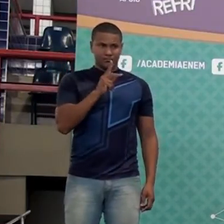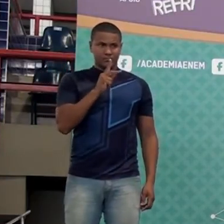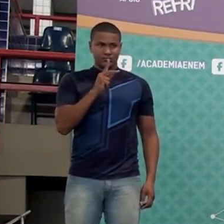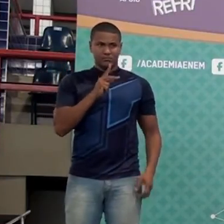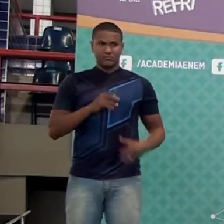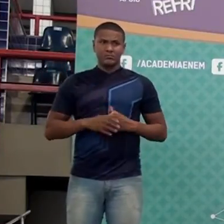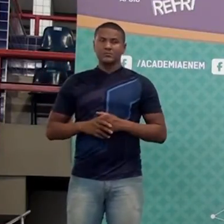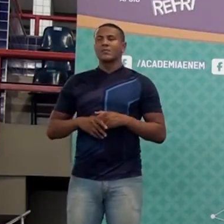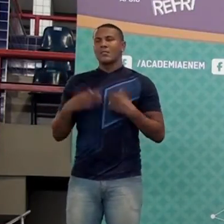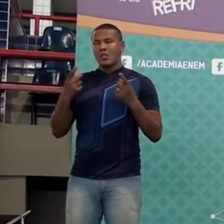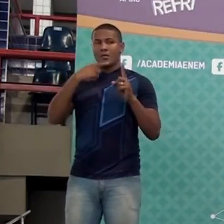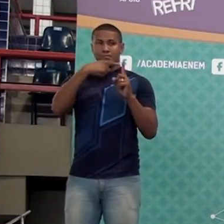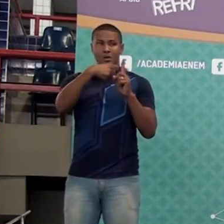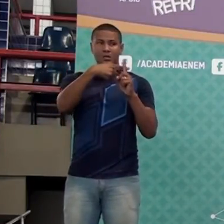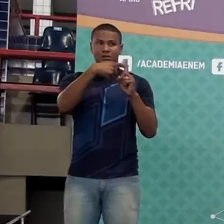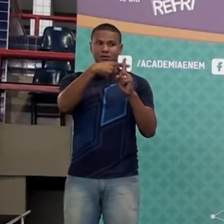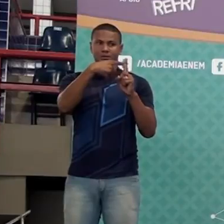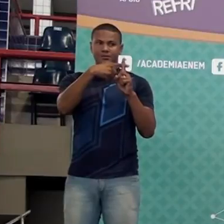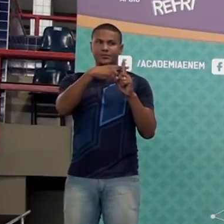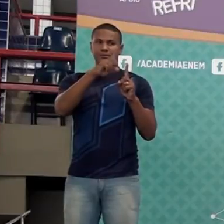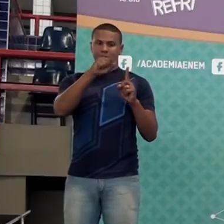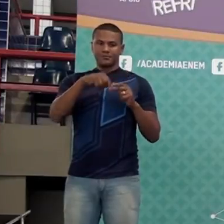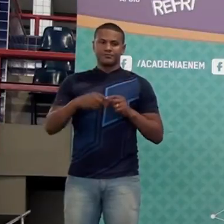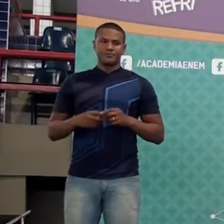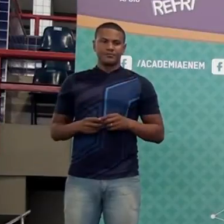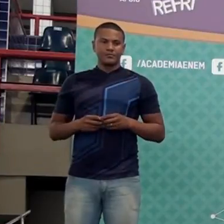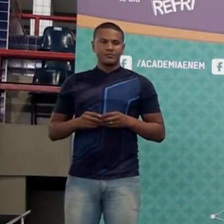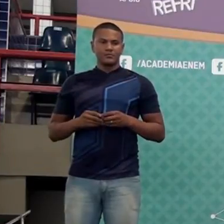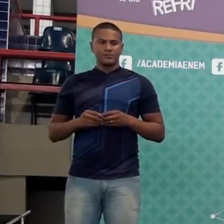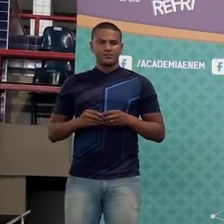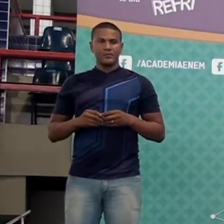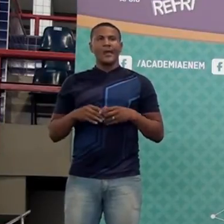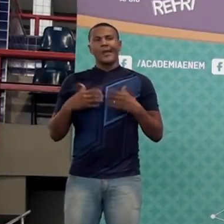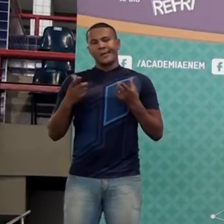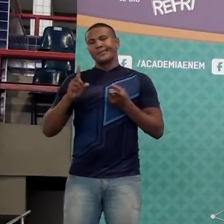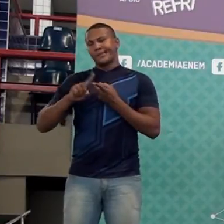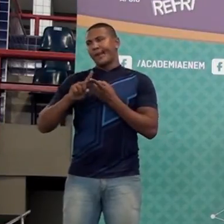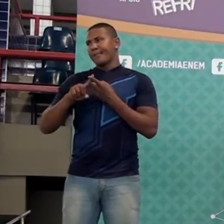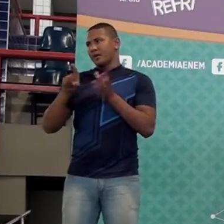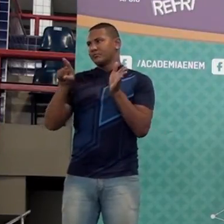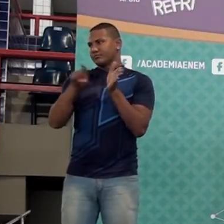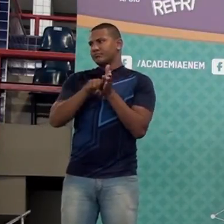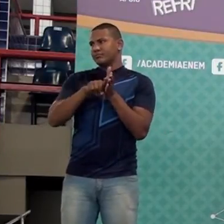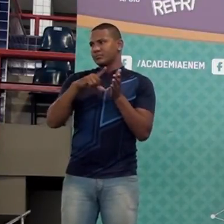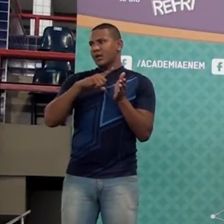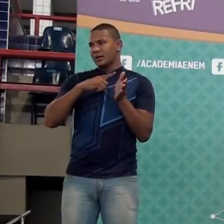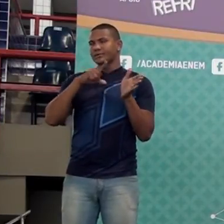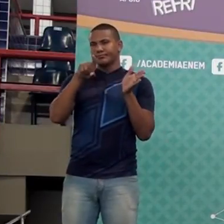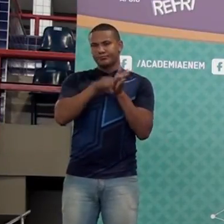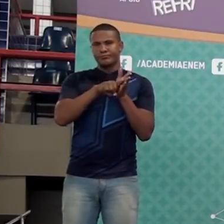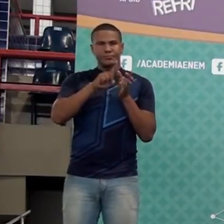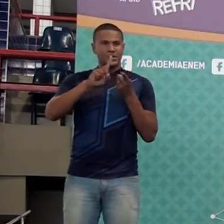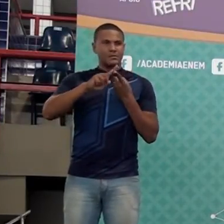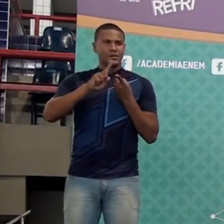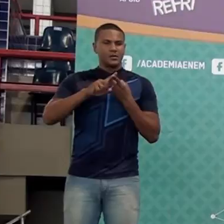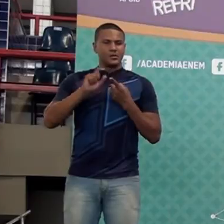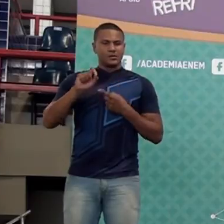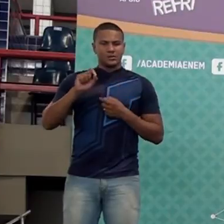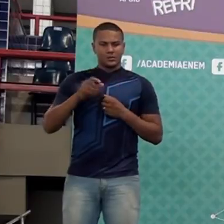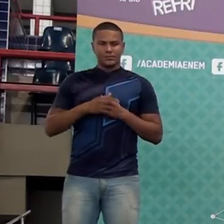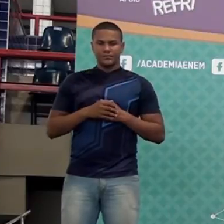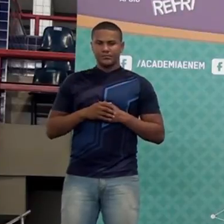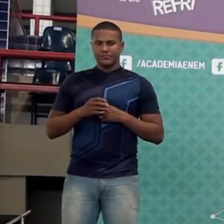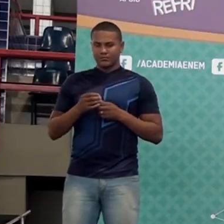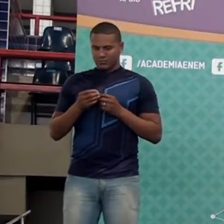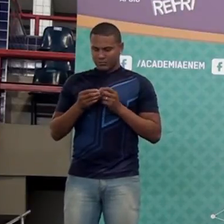da energia solar. Agora, tem desvantagens, né? Não é só maravilha, né? Como a gente já falou.